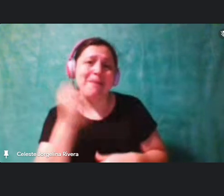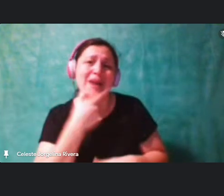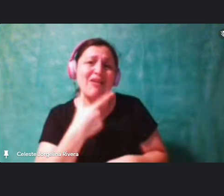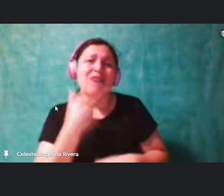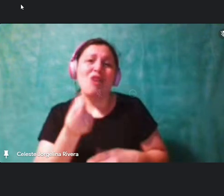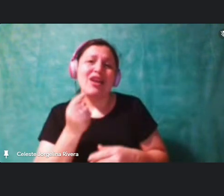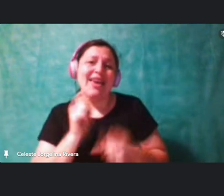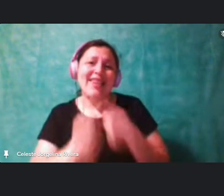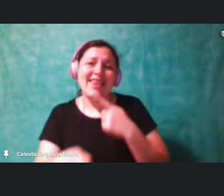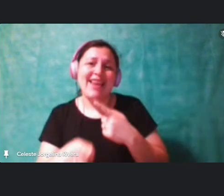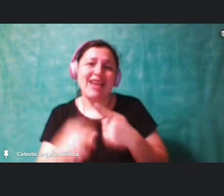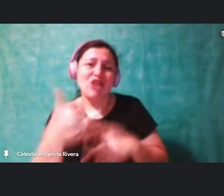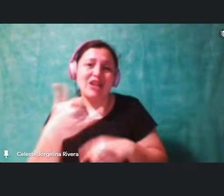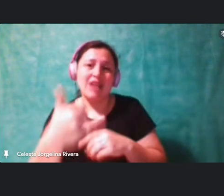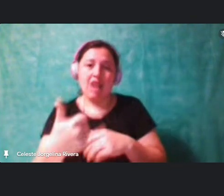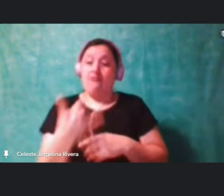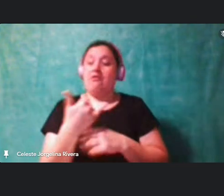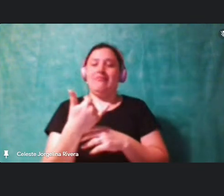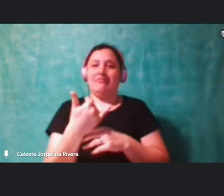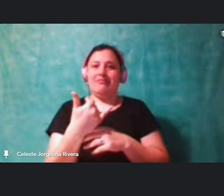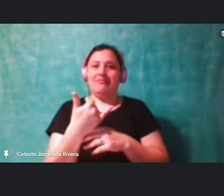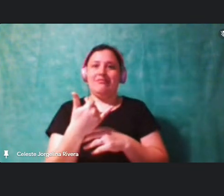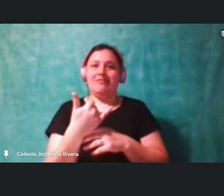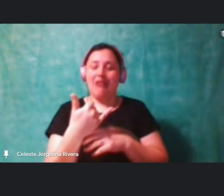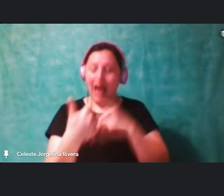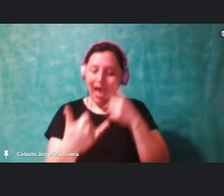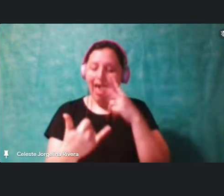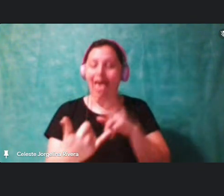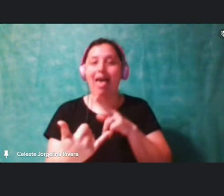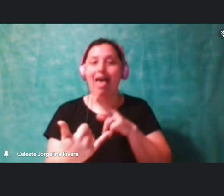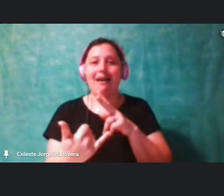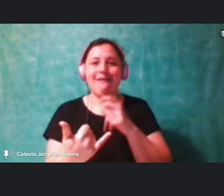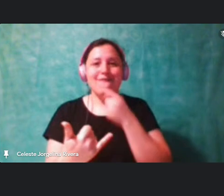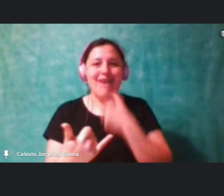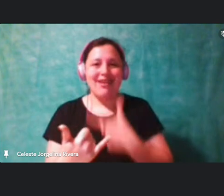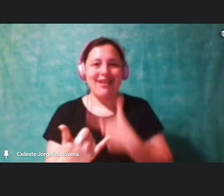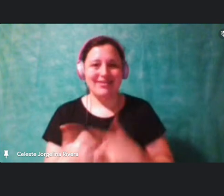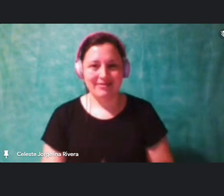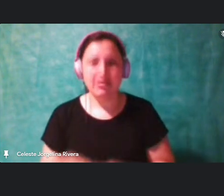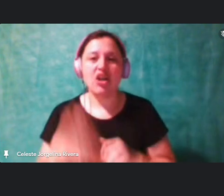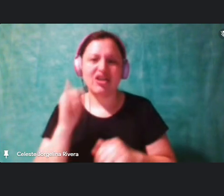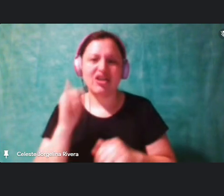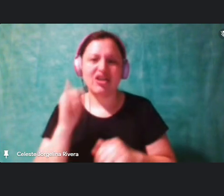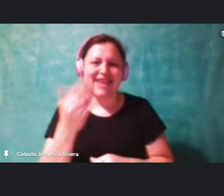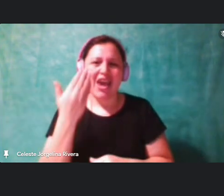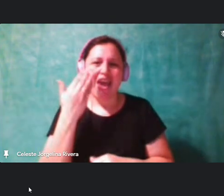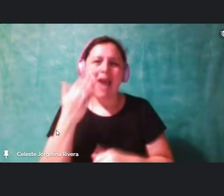y lo ven en el momento. Sí, pero también lo voy poniendo en Facebook. Sí, sí. En Petco.